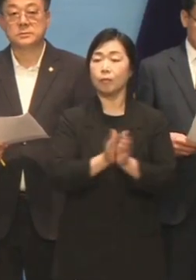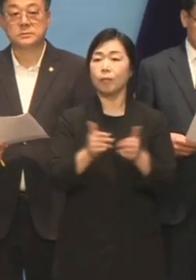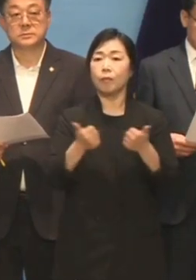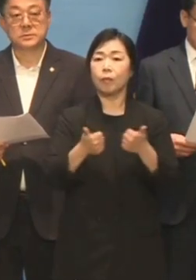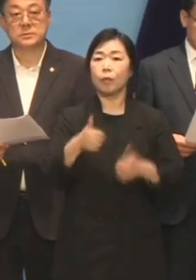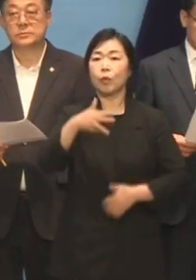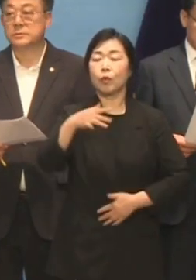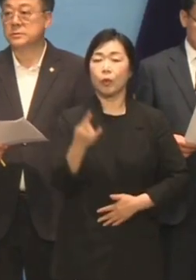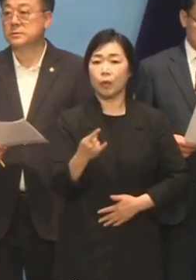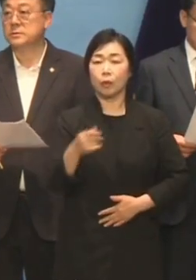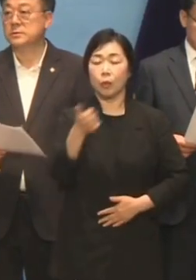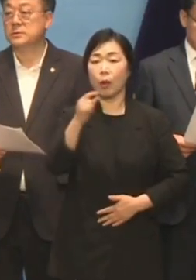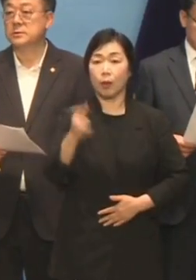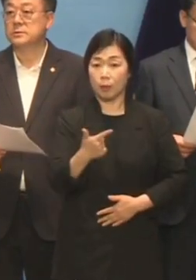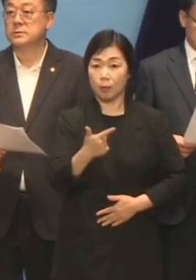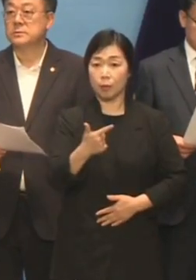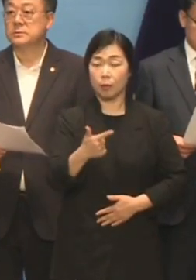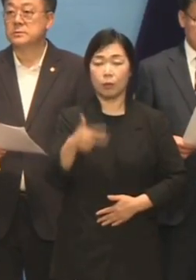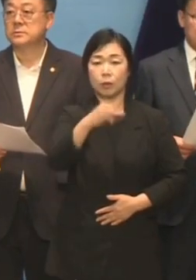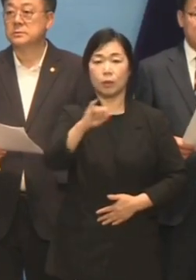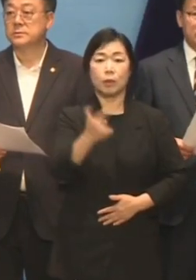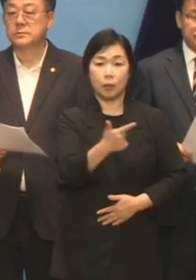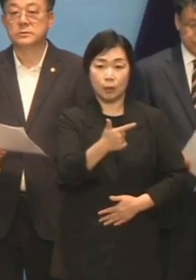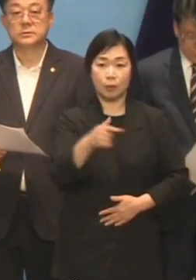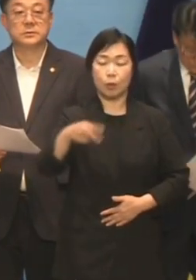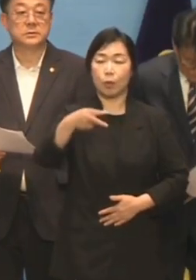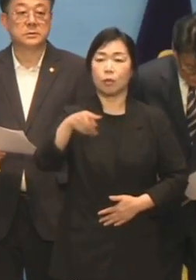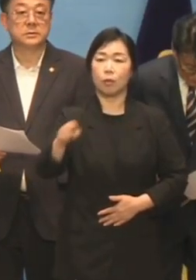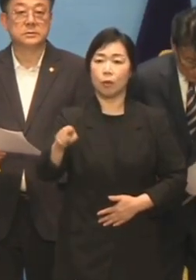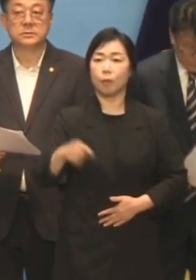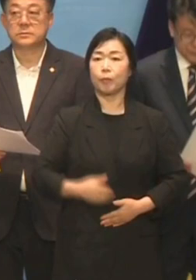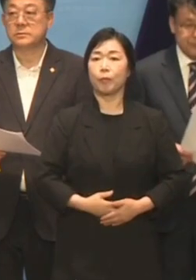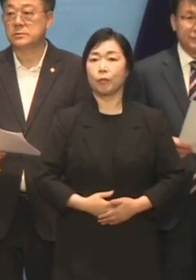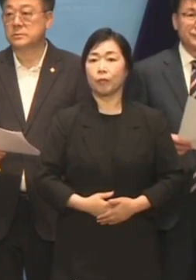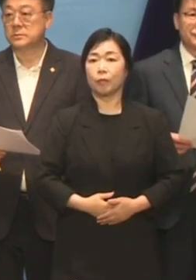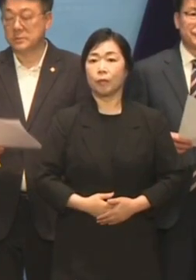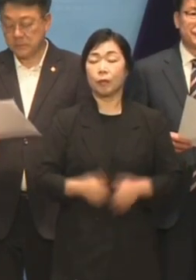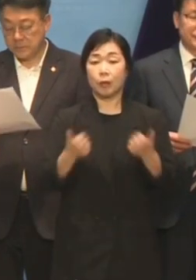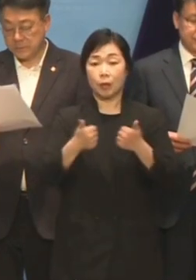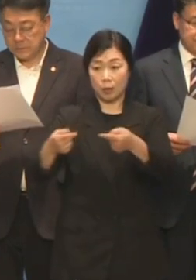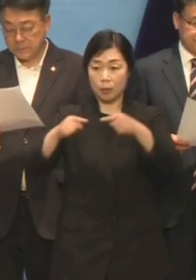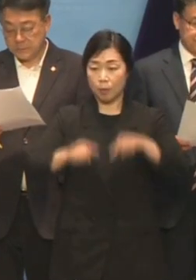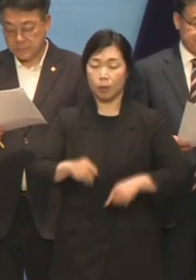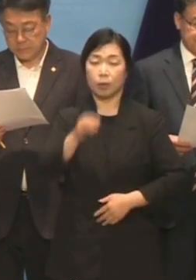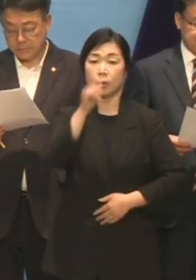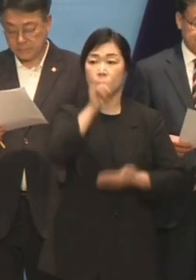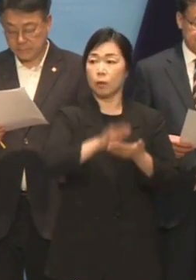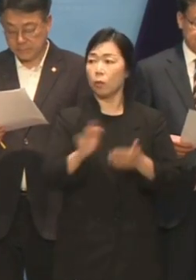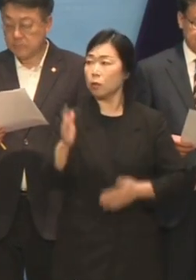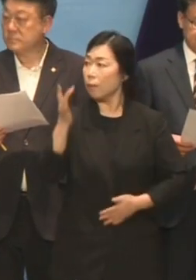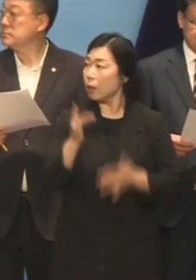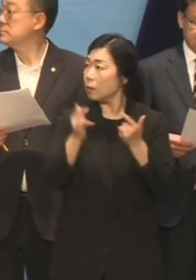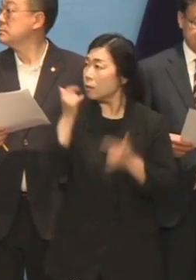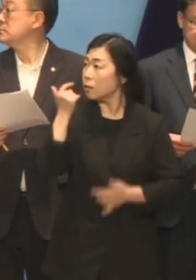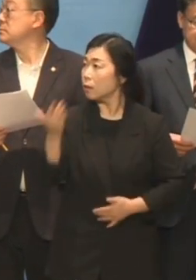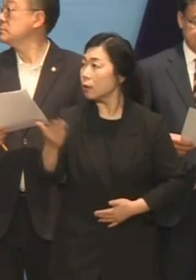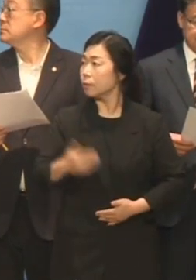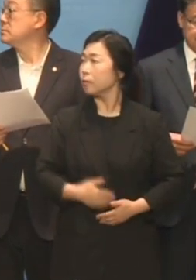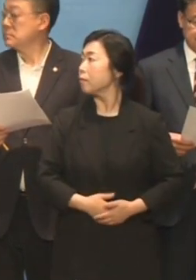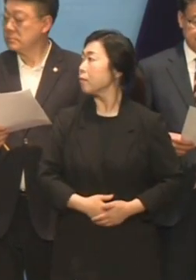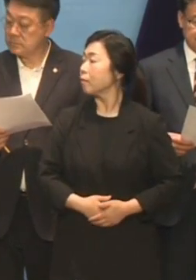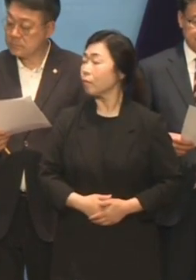그 다음에 최기상 의원님, 한준우 의원님, 진성준 의원님, 서영석 의원님 참석해 주셨습니다. 혹시 제가 빠뜨린 분